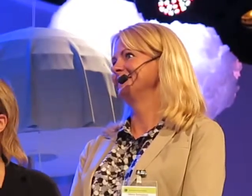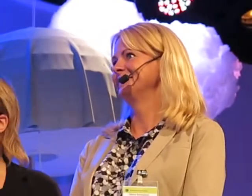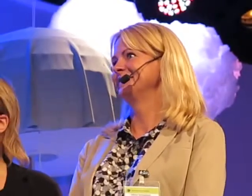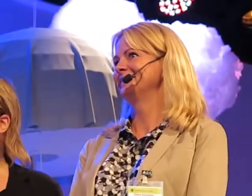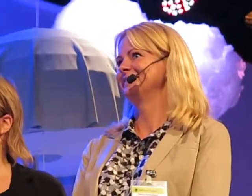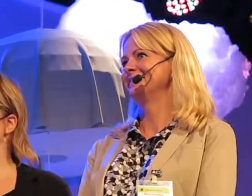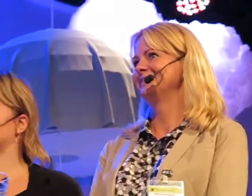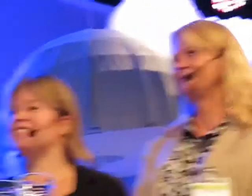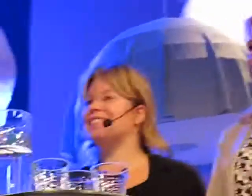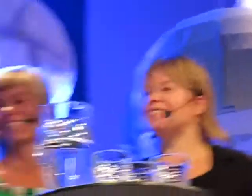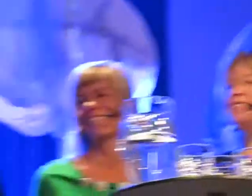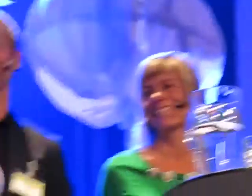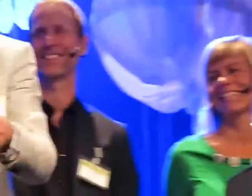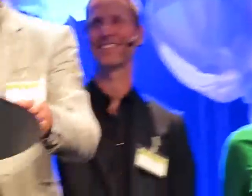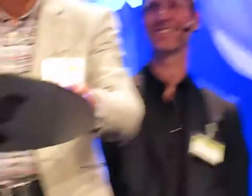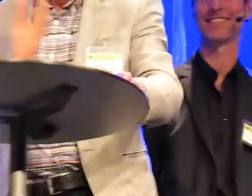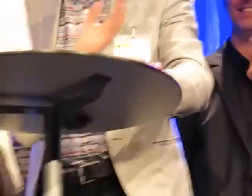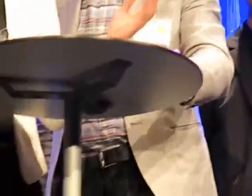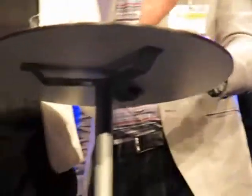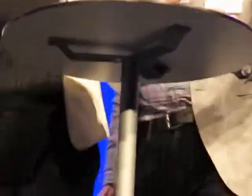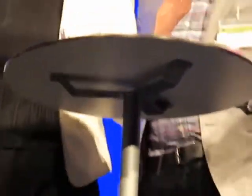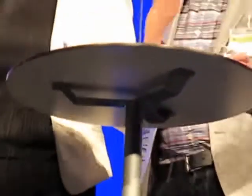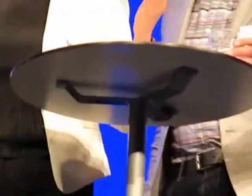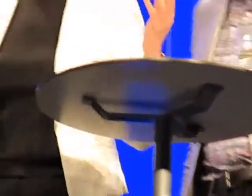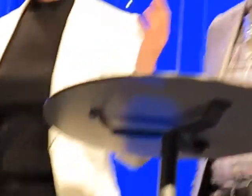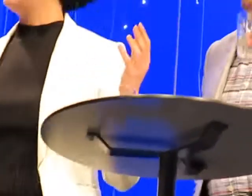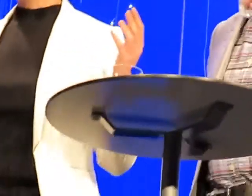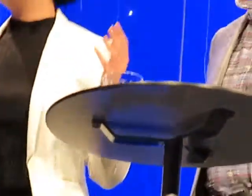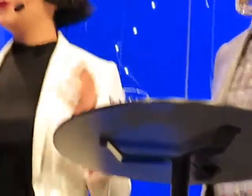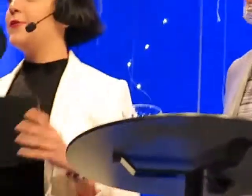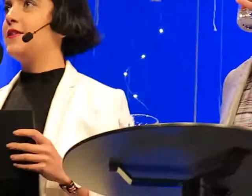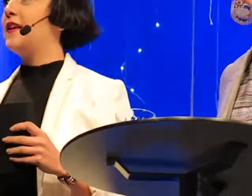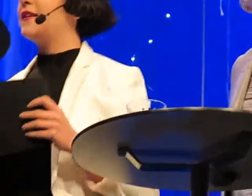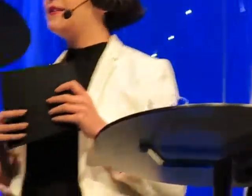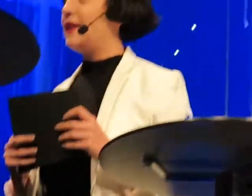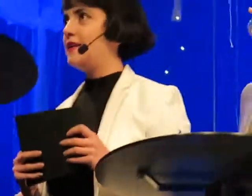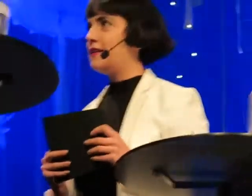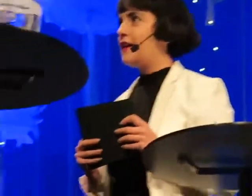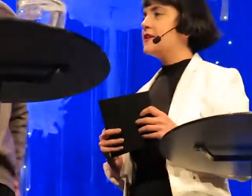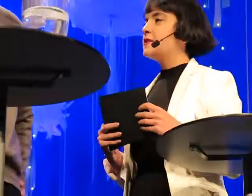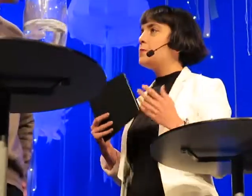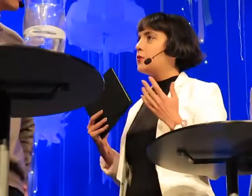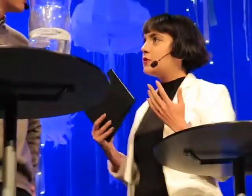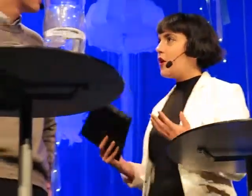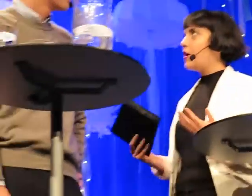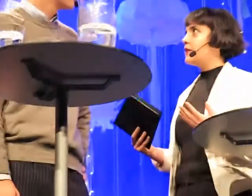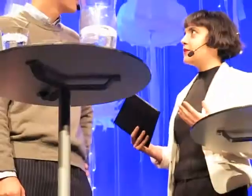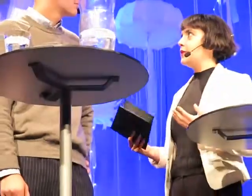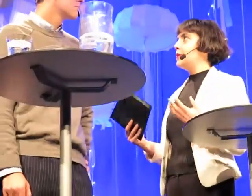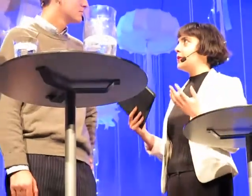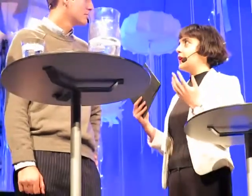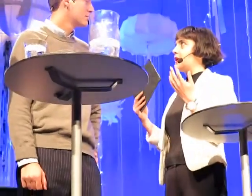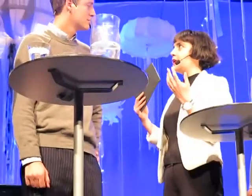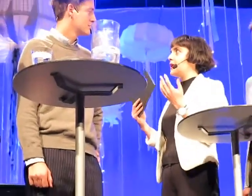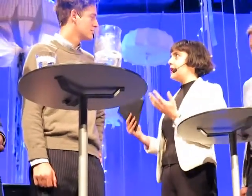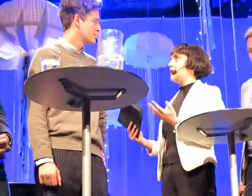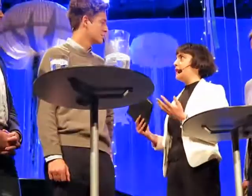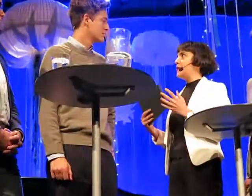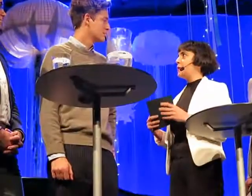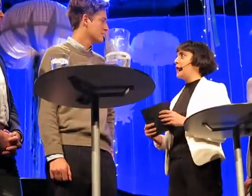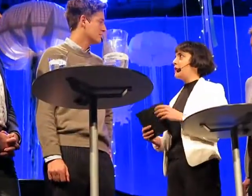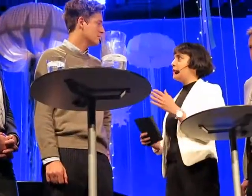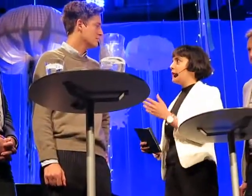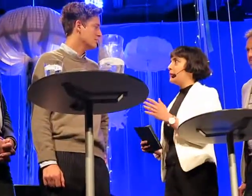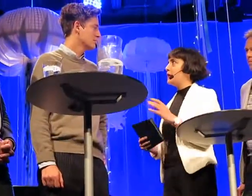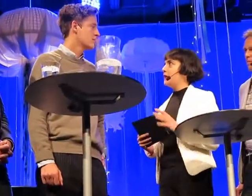till er, för att det får inte bli en battle utan att båda sidor har fått säga sitt. Spontant, hur